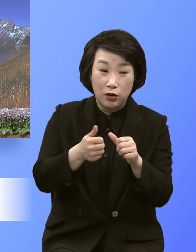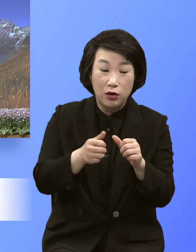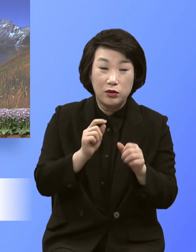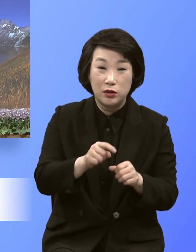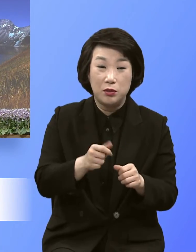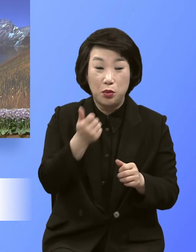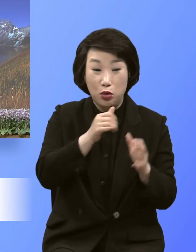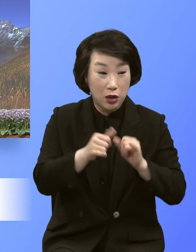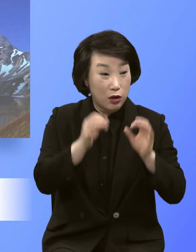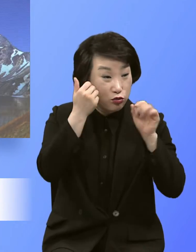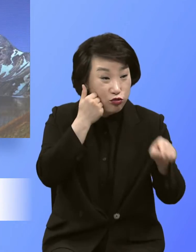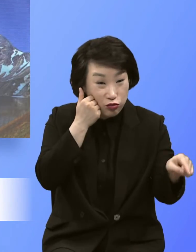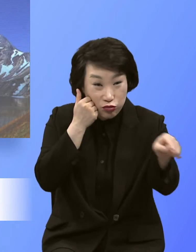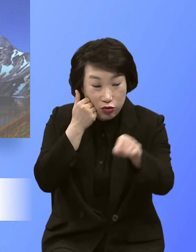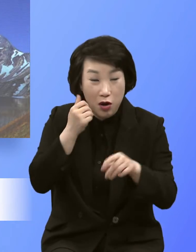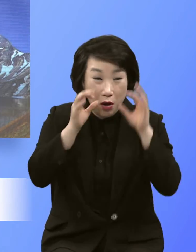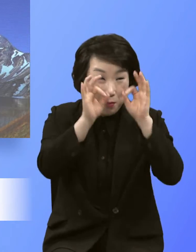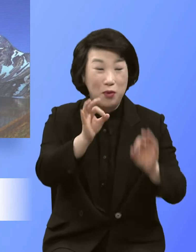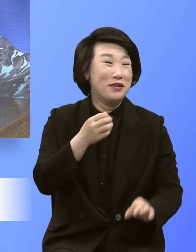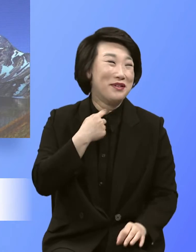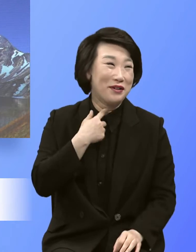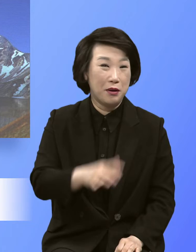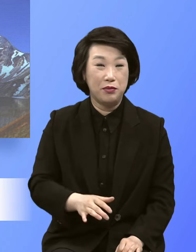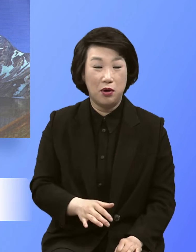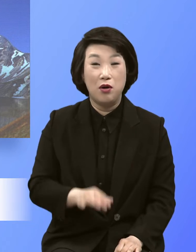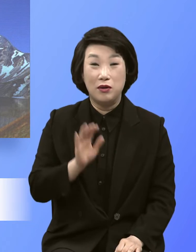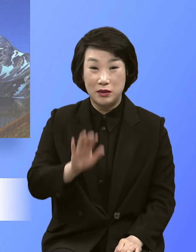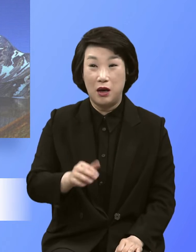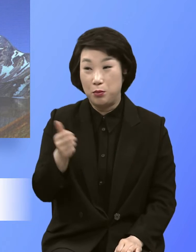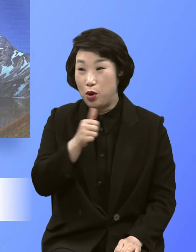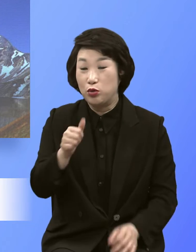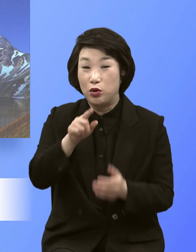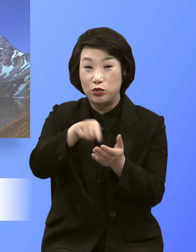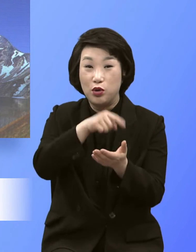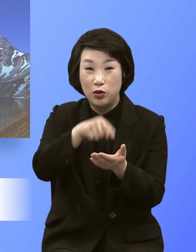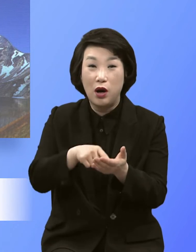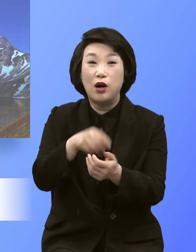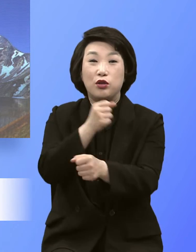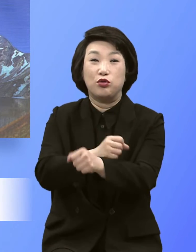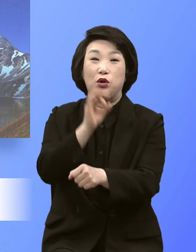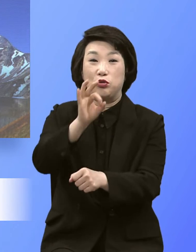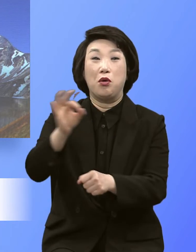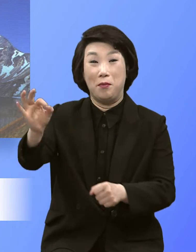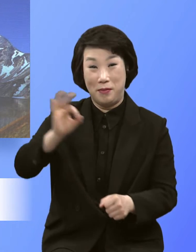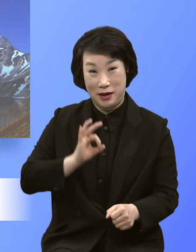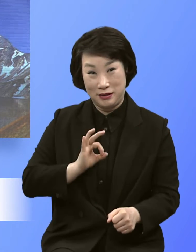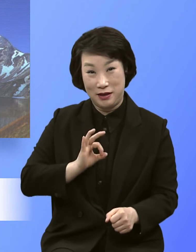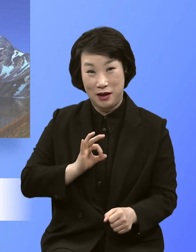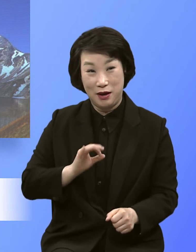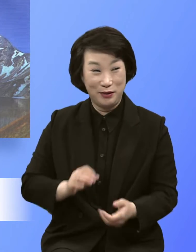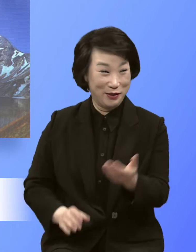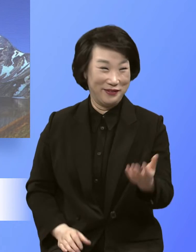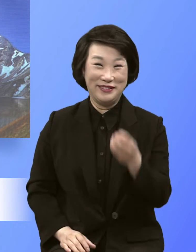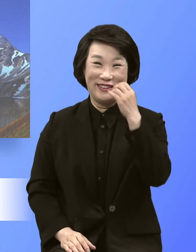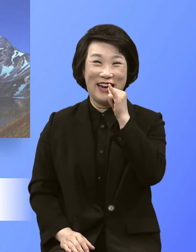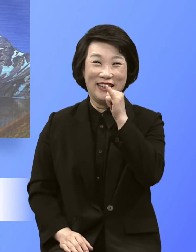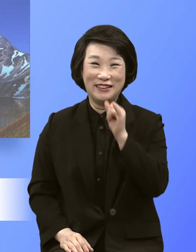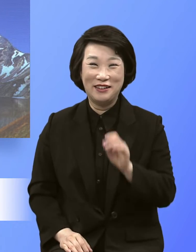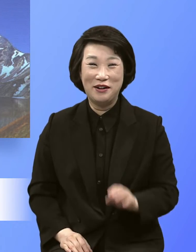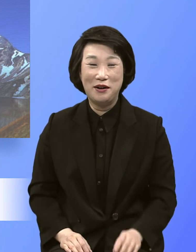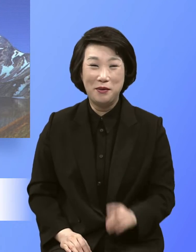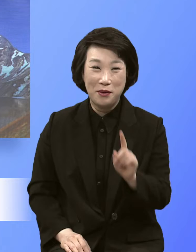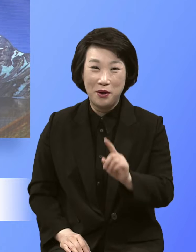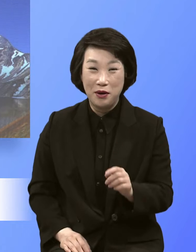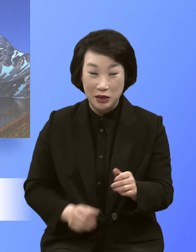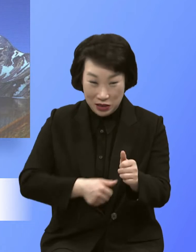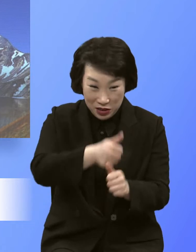내 보지 못했어요. 변호하는 대가로 돈을 받지요. 참 변호사들은 참